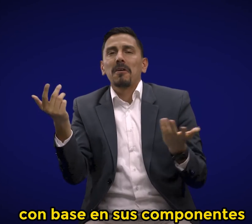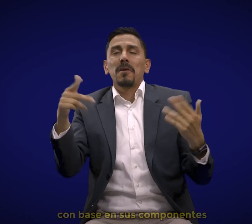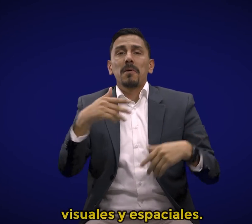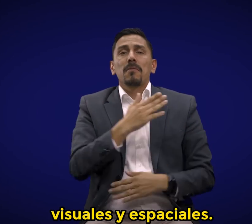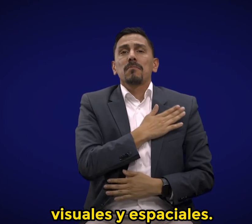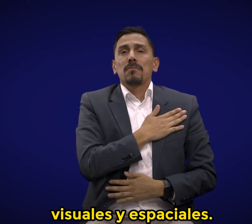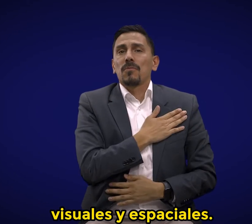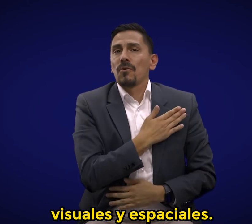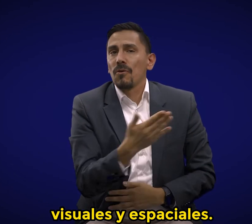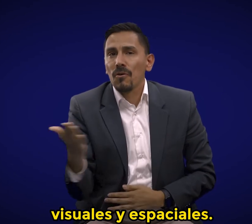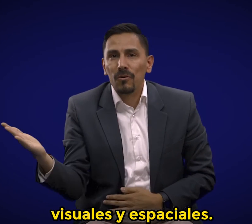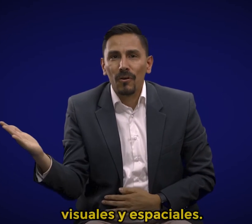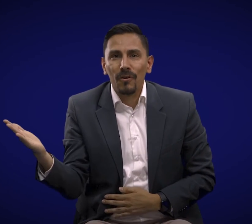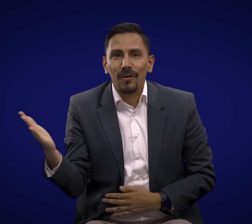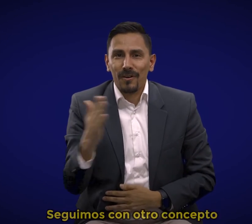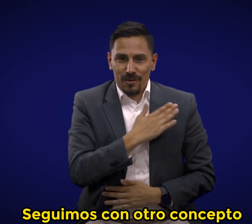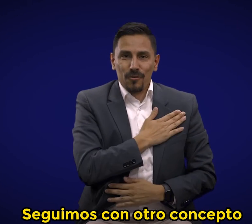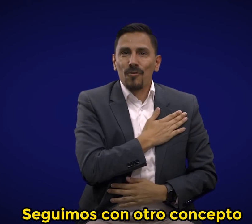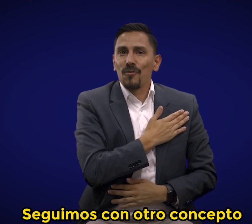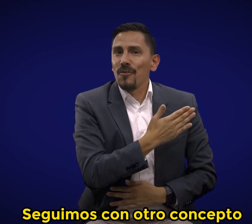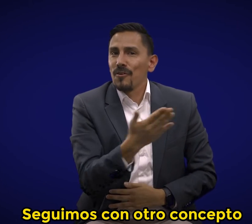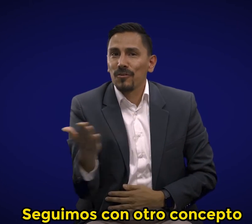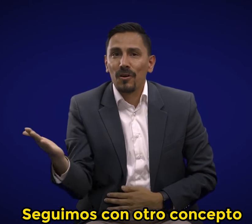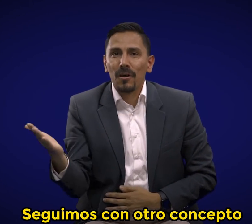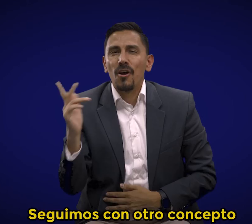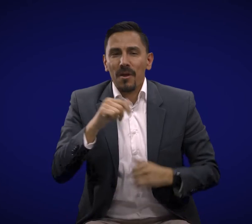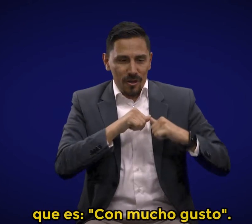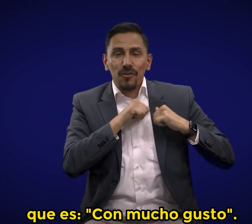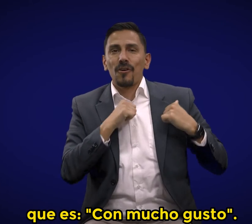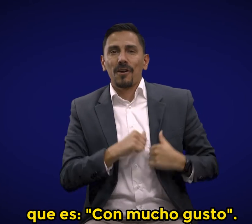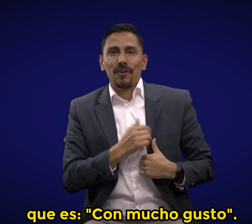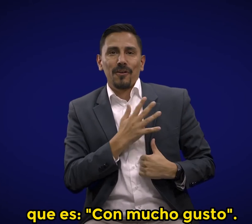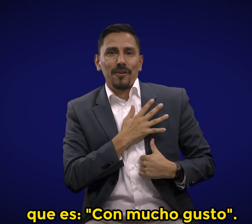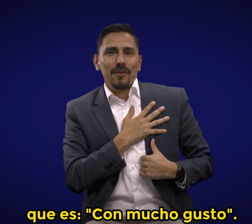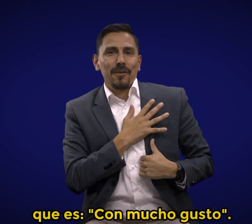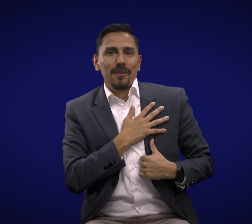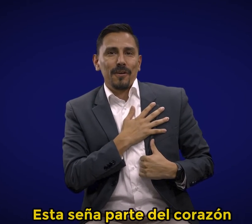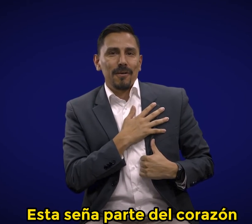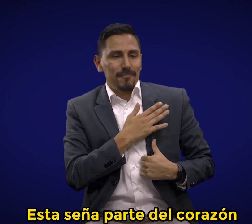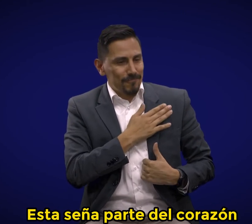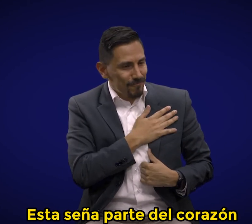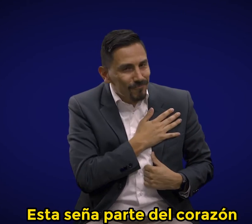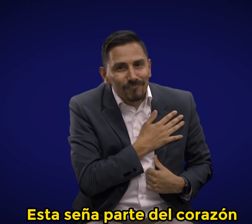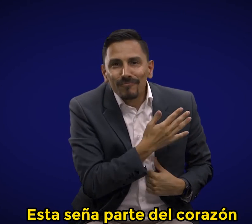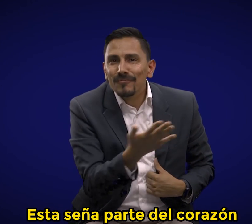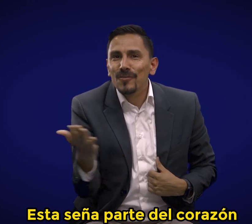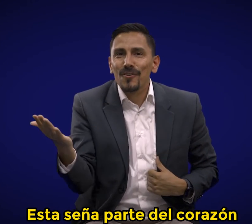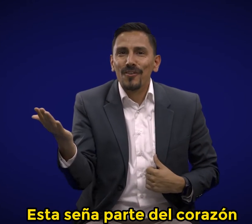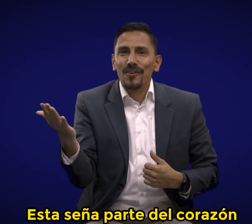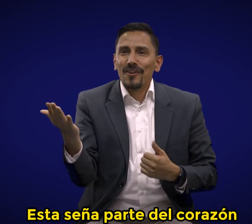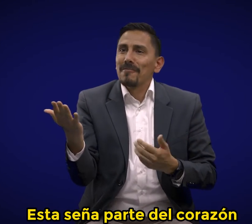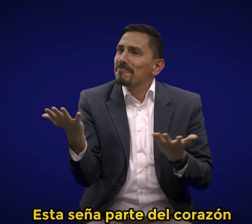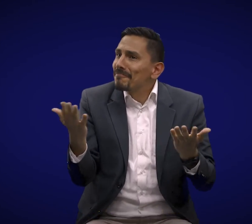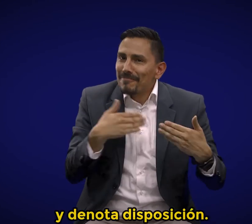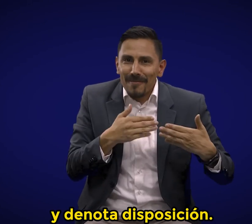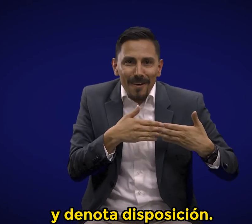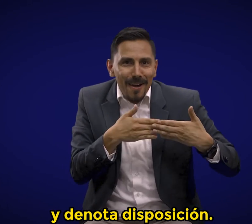visuales y espaciales. Seguimos con otro concepto que es con mucho gusto. Esta seña parte del corazón y denota